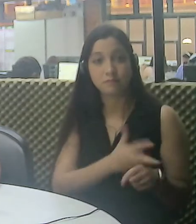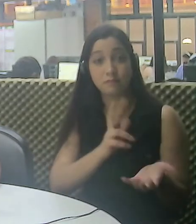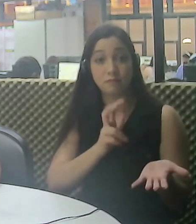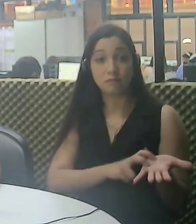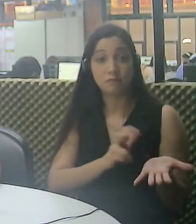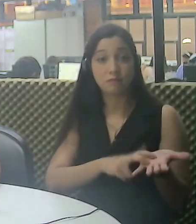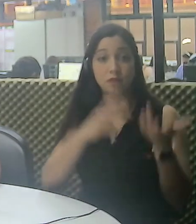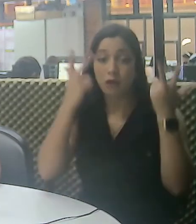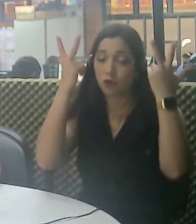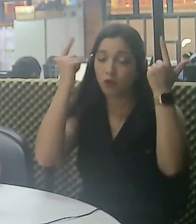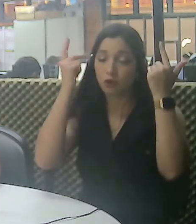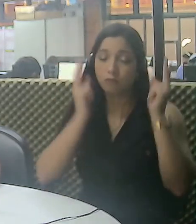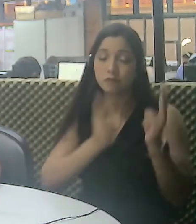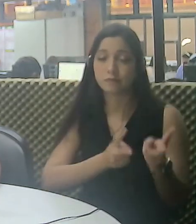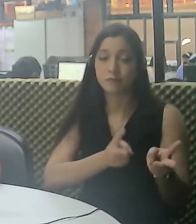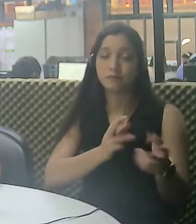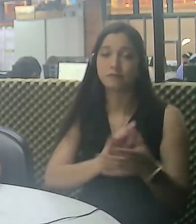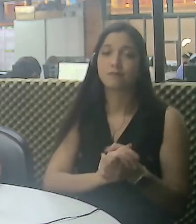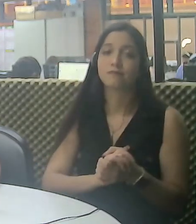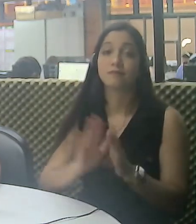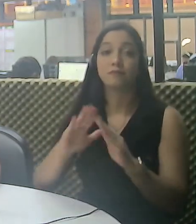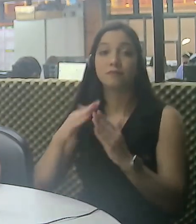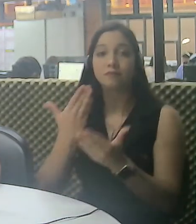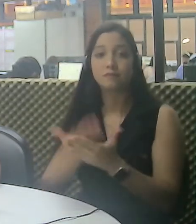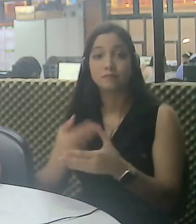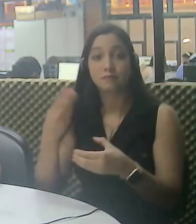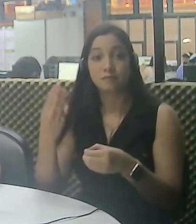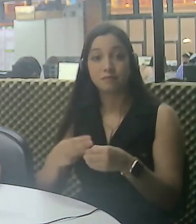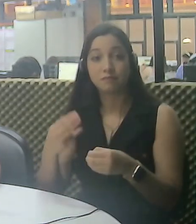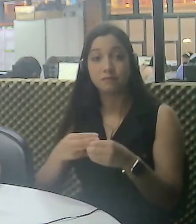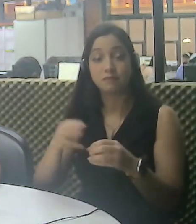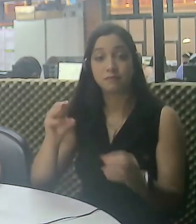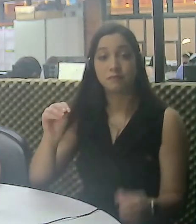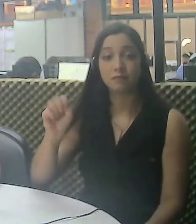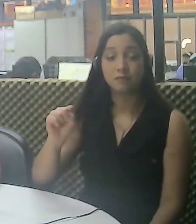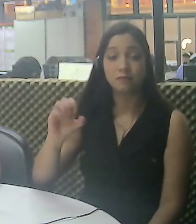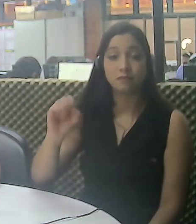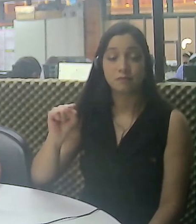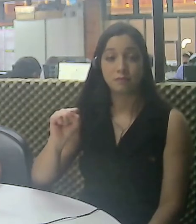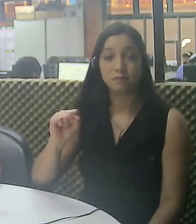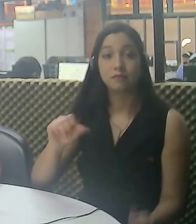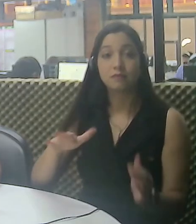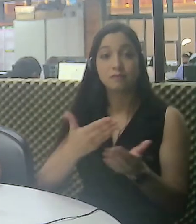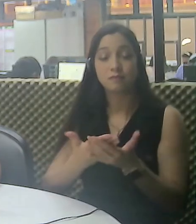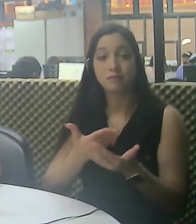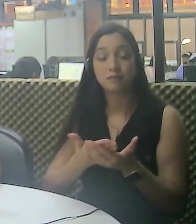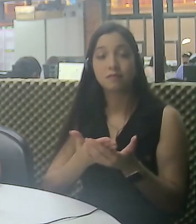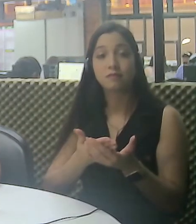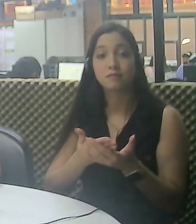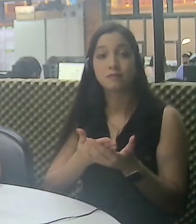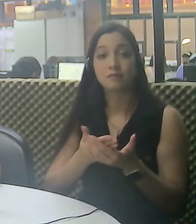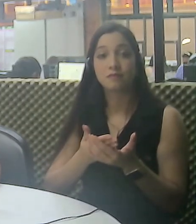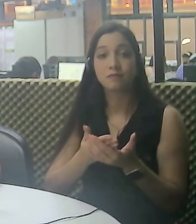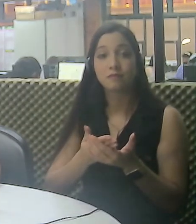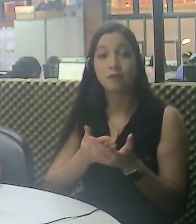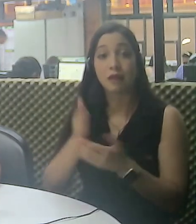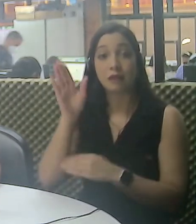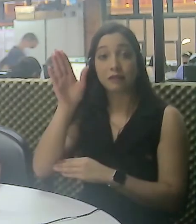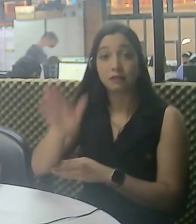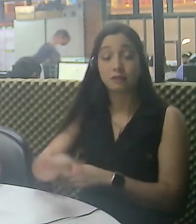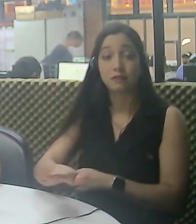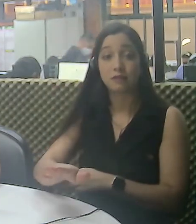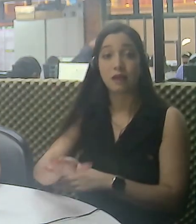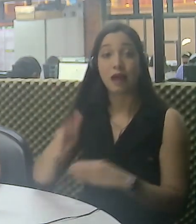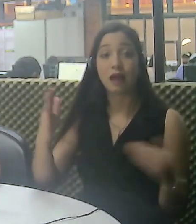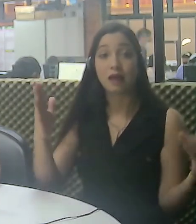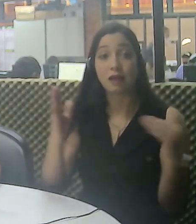manhã estão mantidas. Nas escolas municipais e OSCs, as aulas e demais atividades no turno da tarde